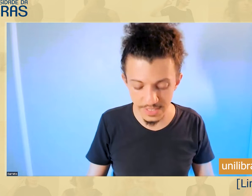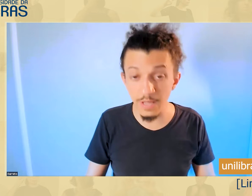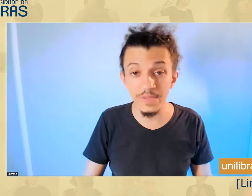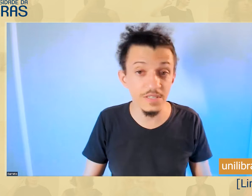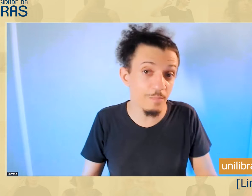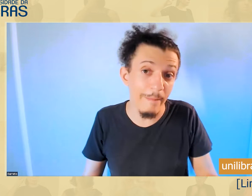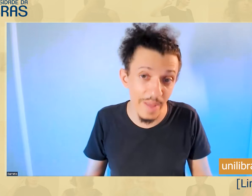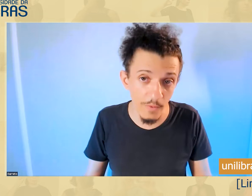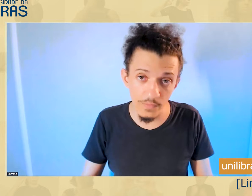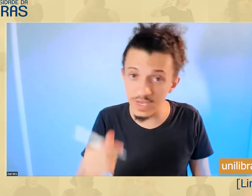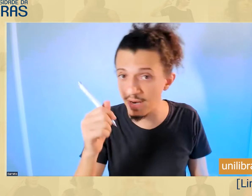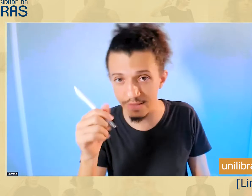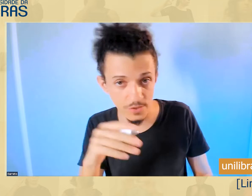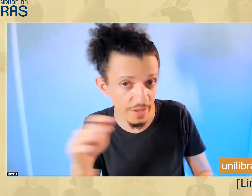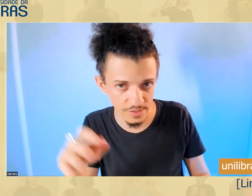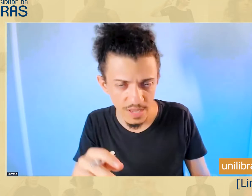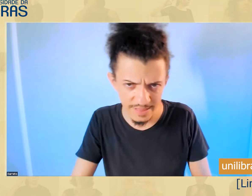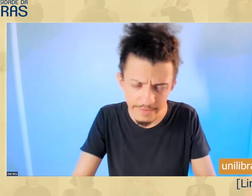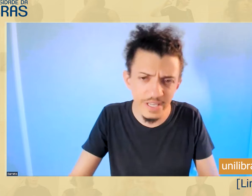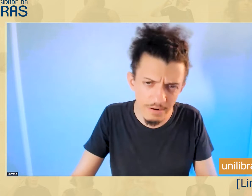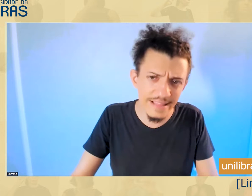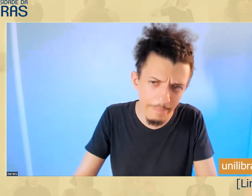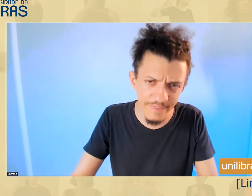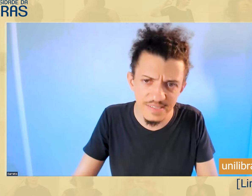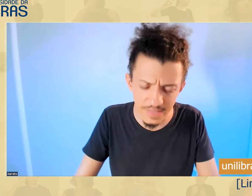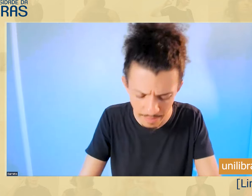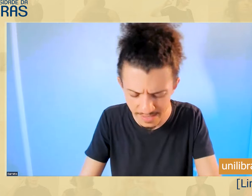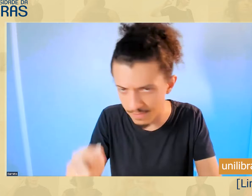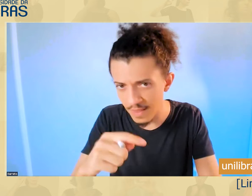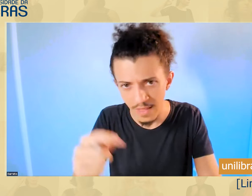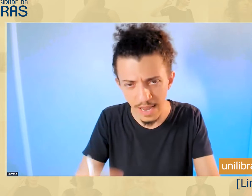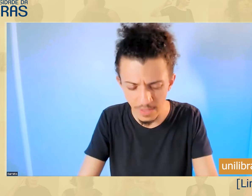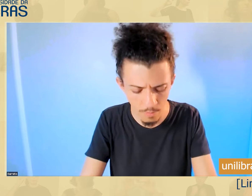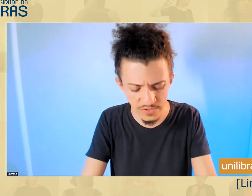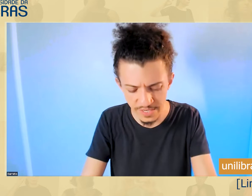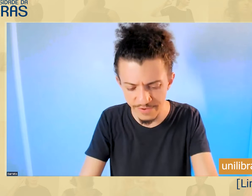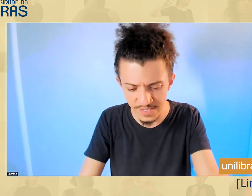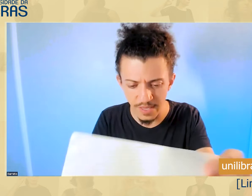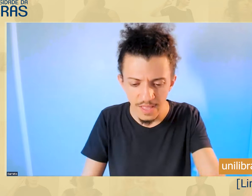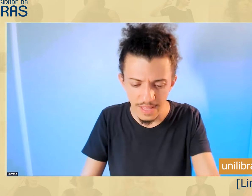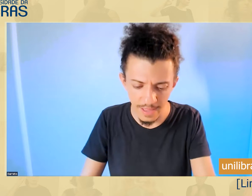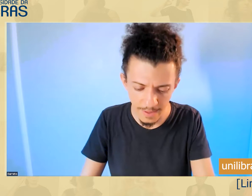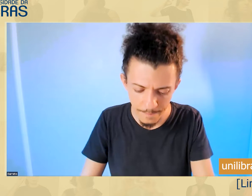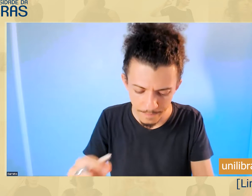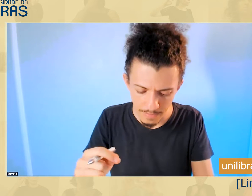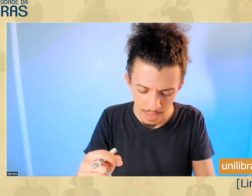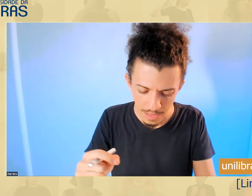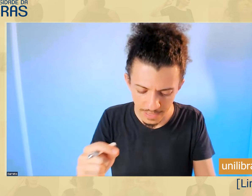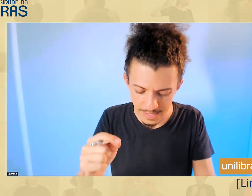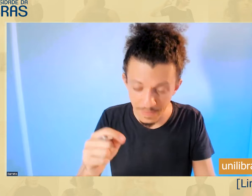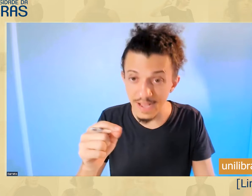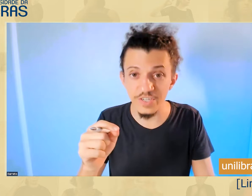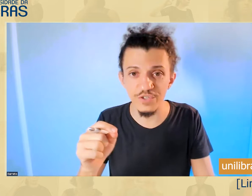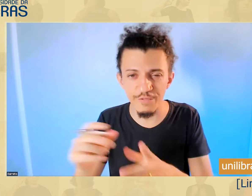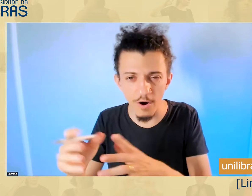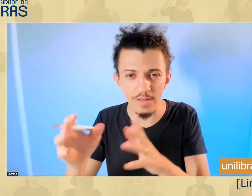seja. Precisa de papel e caneta, só isso. Até no celular dá para fazer também. Lá tem como você fazer